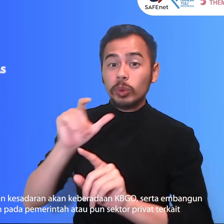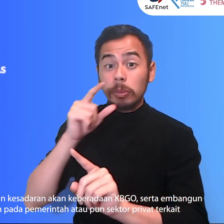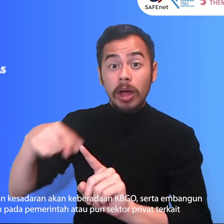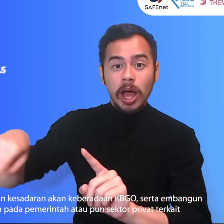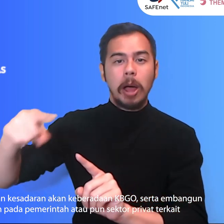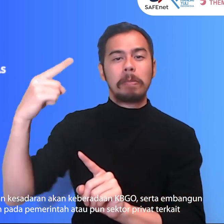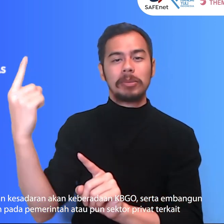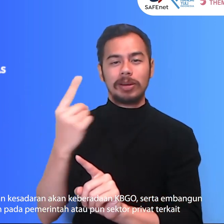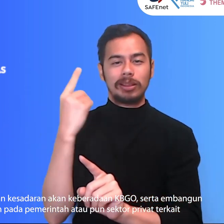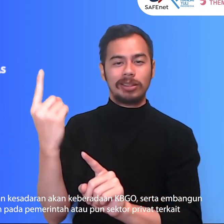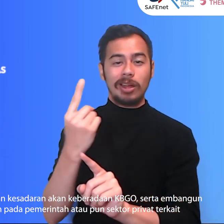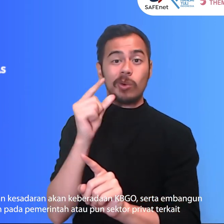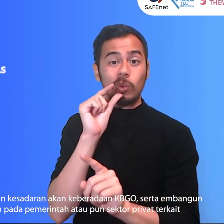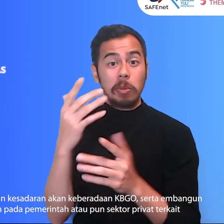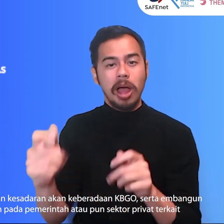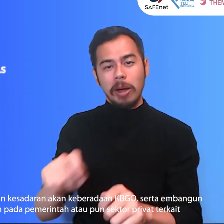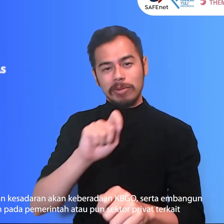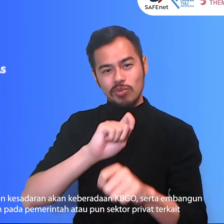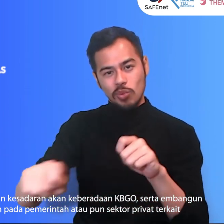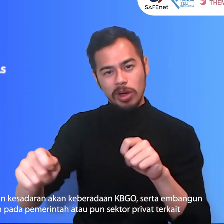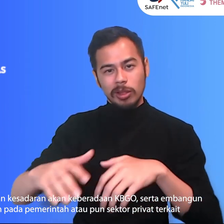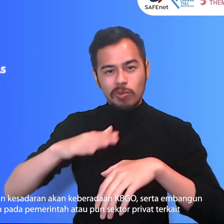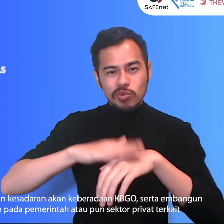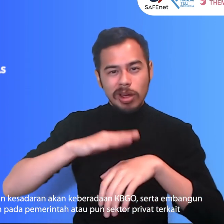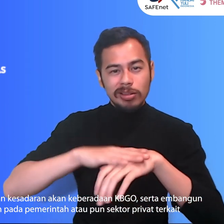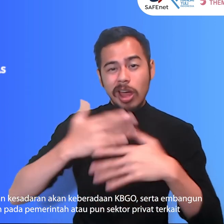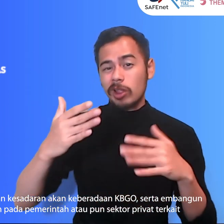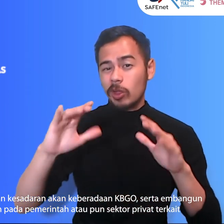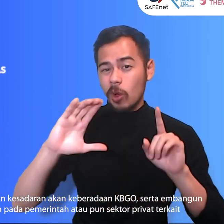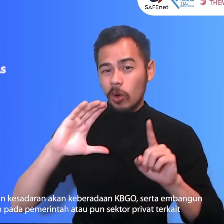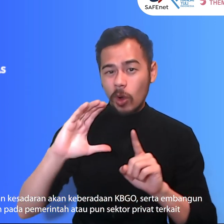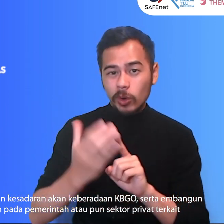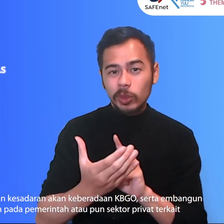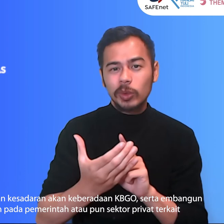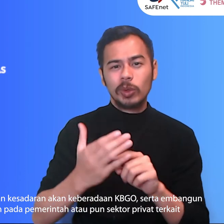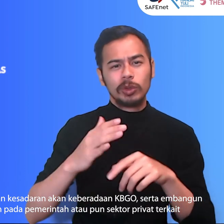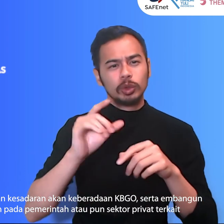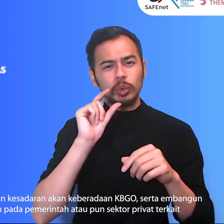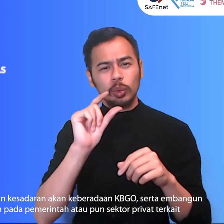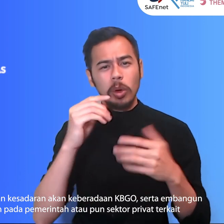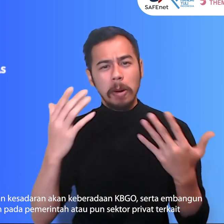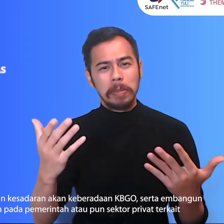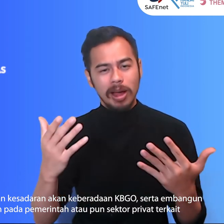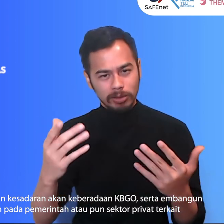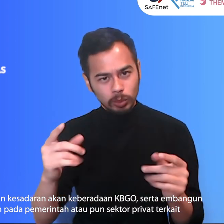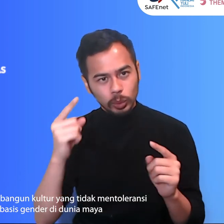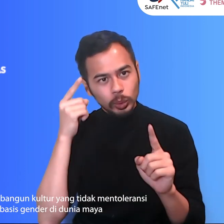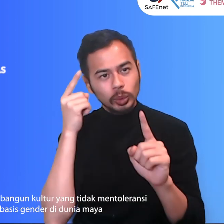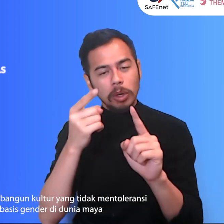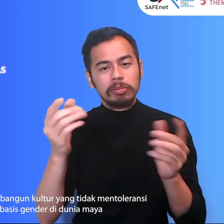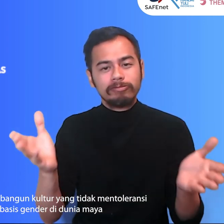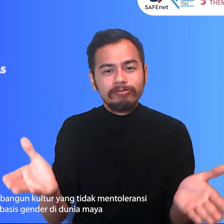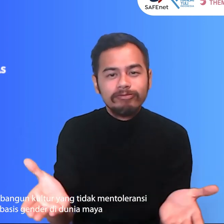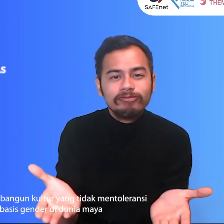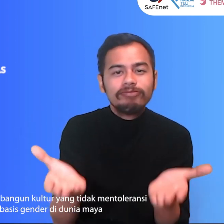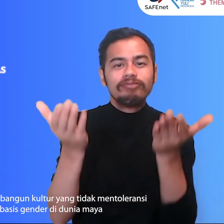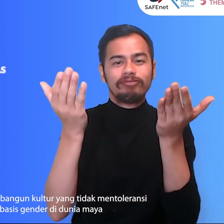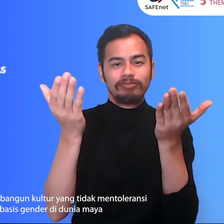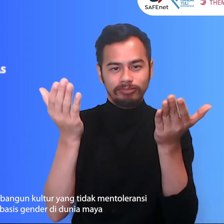membangun masa untuk memberikan tekanan pada pemerintah ataupun sektor privat terkait agar membuat dan